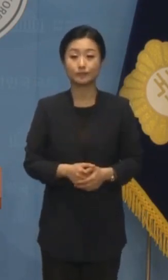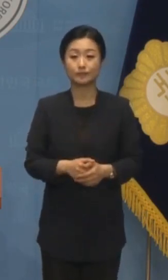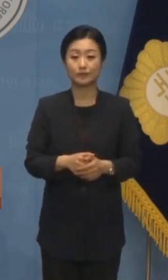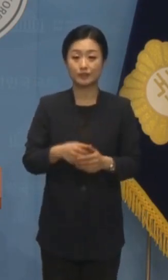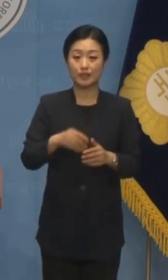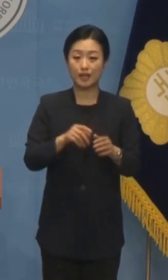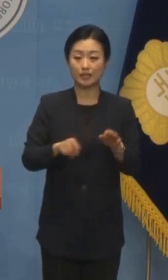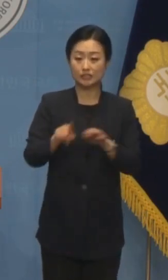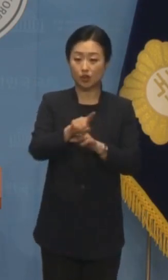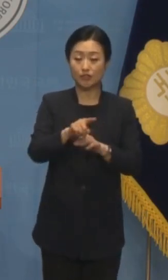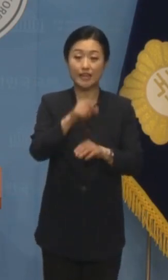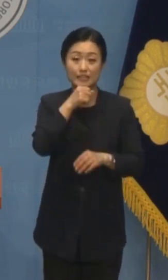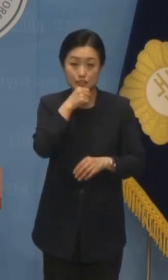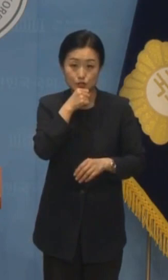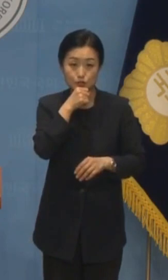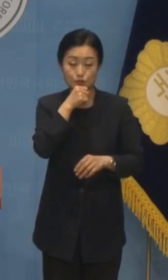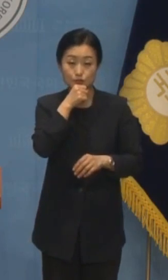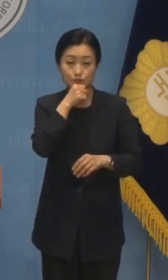선행지수